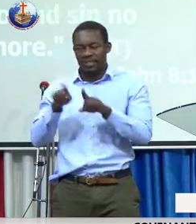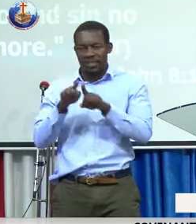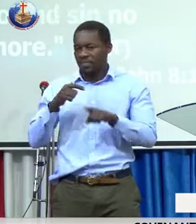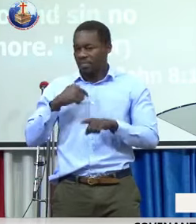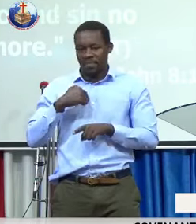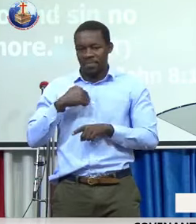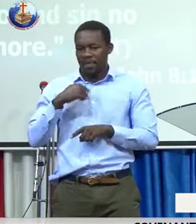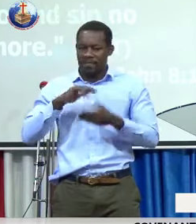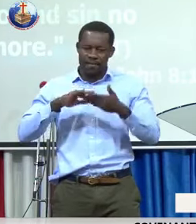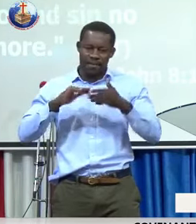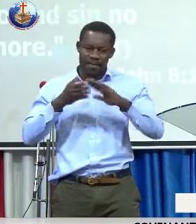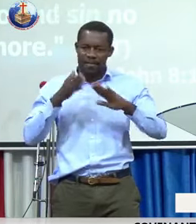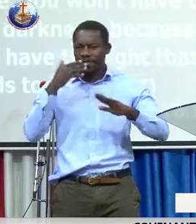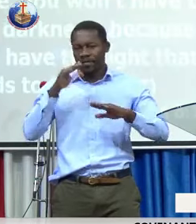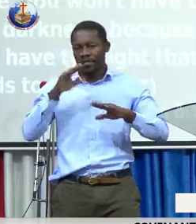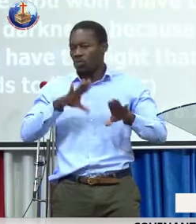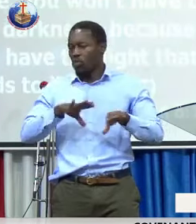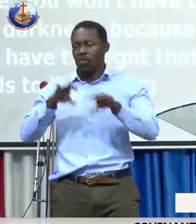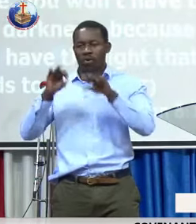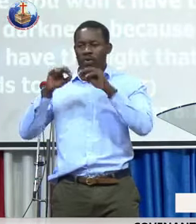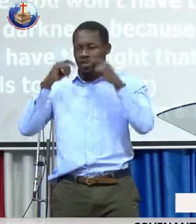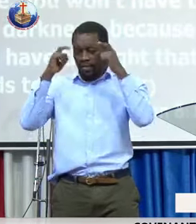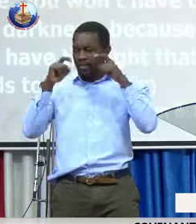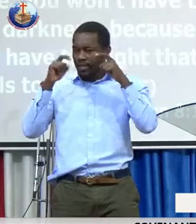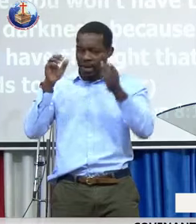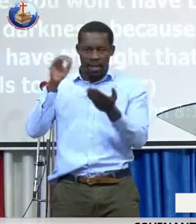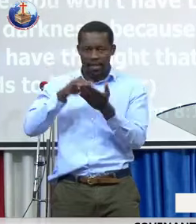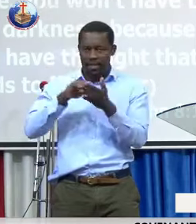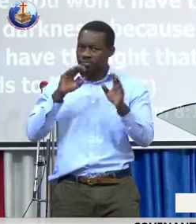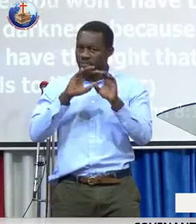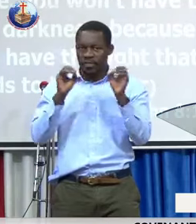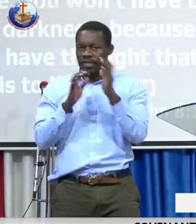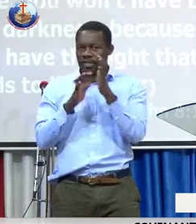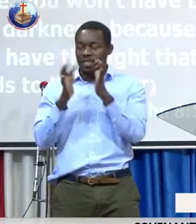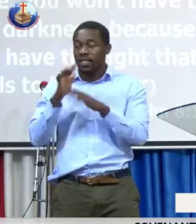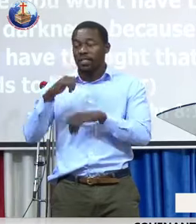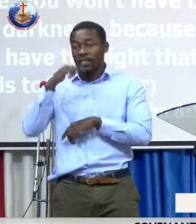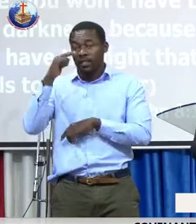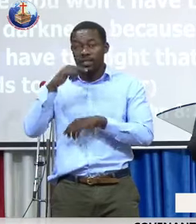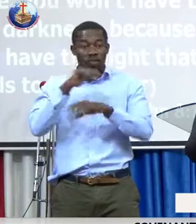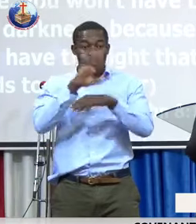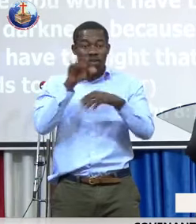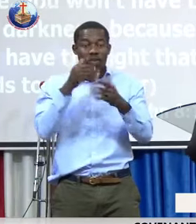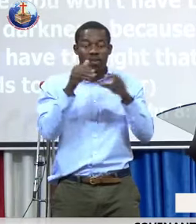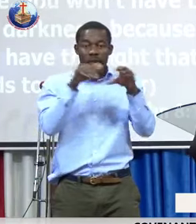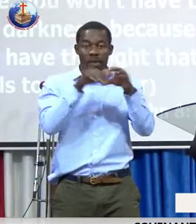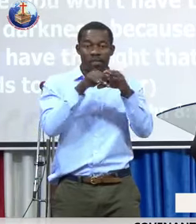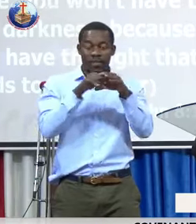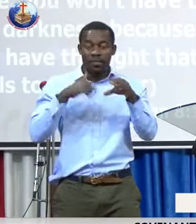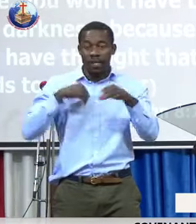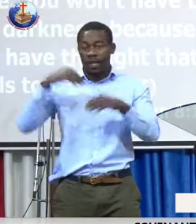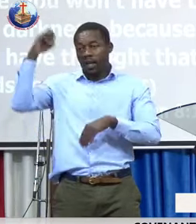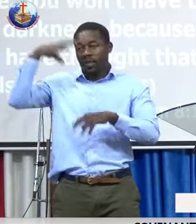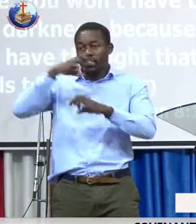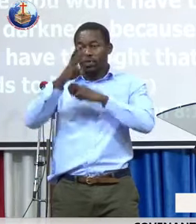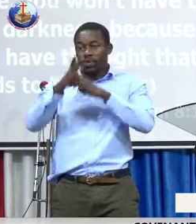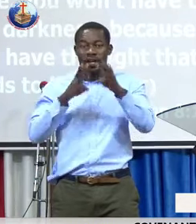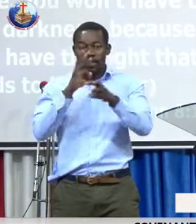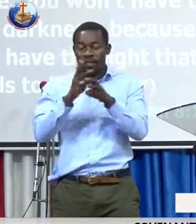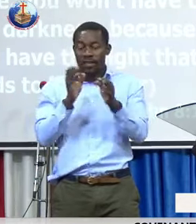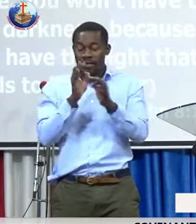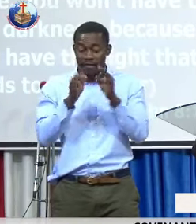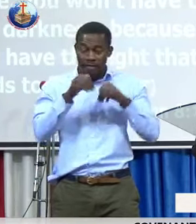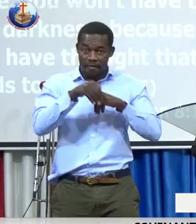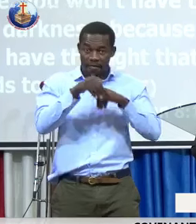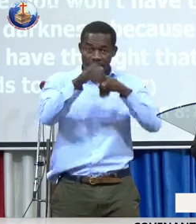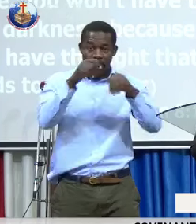Go and sin no more. Jesus said to the people, I am the light of the world. If you follow me, you won't be stumbling through